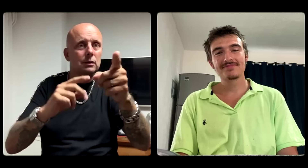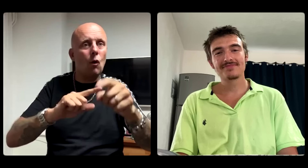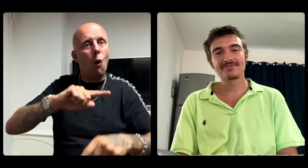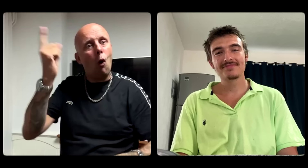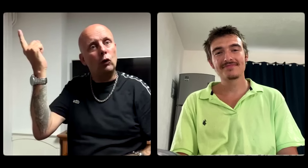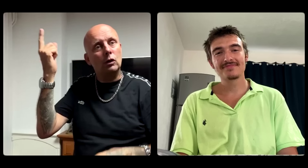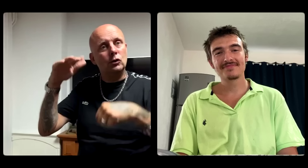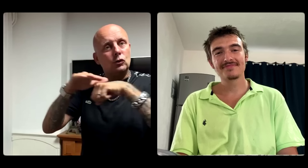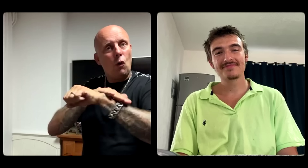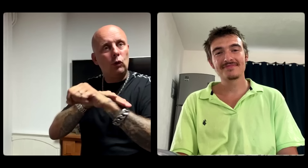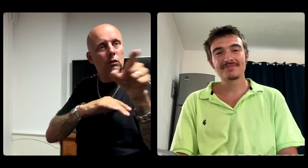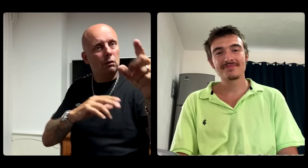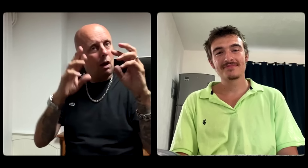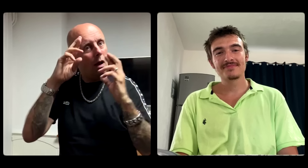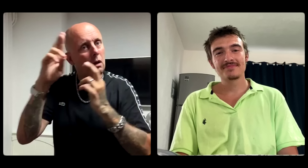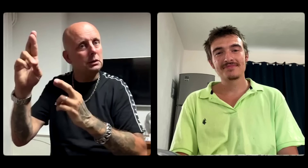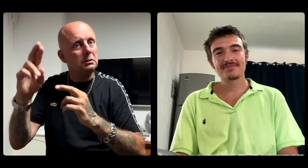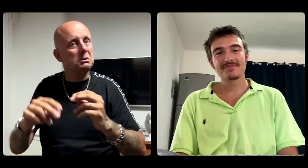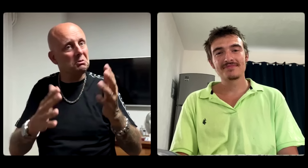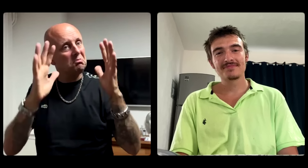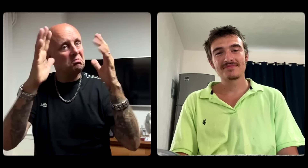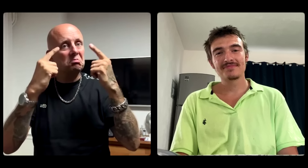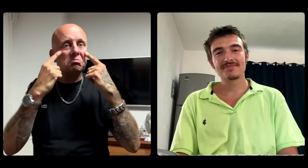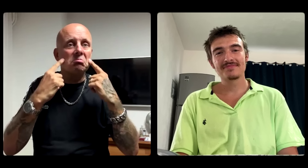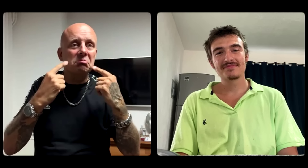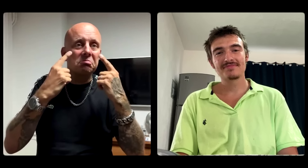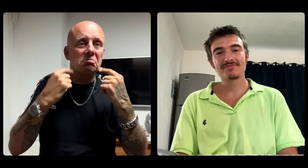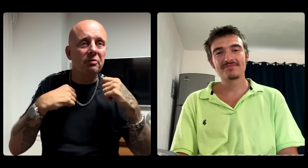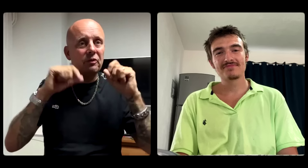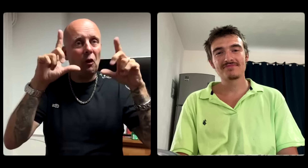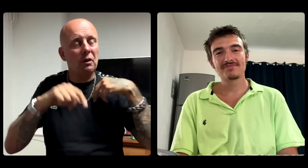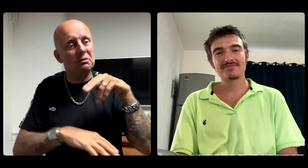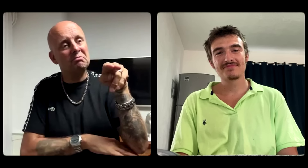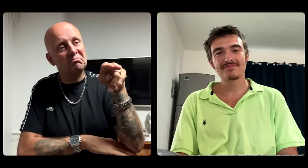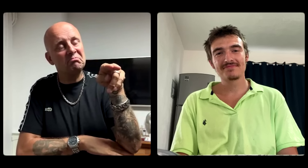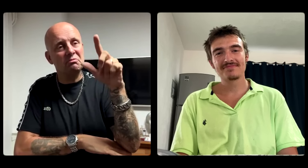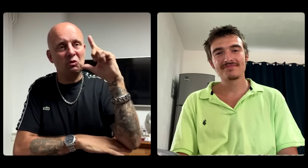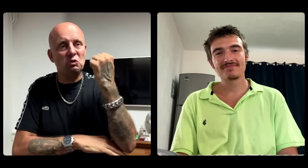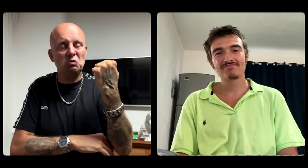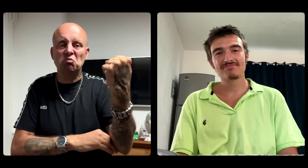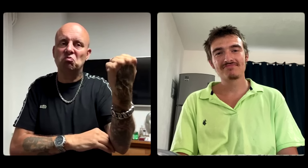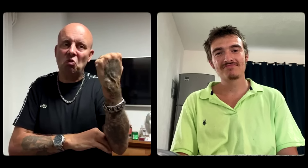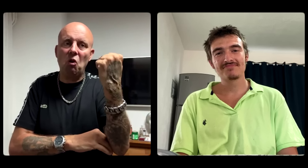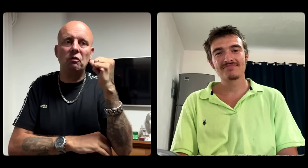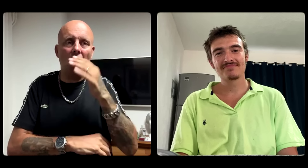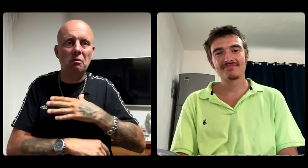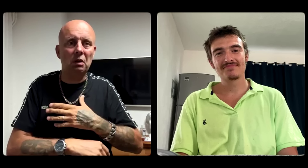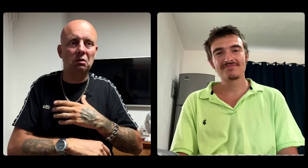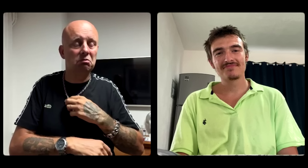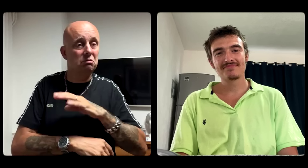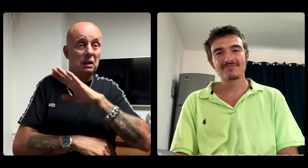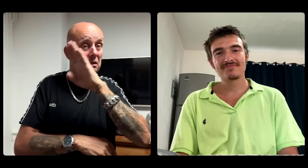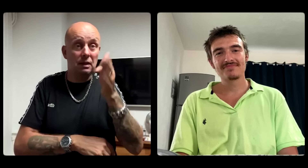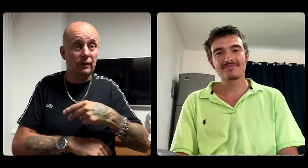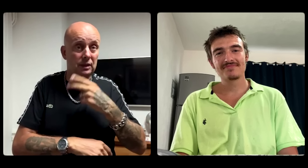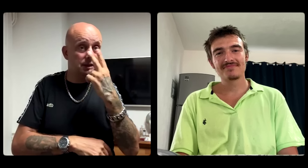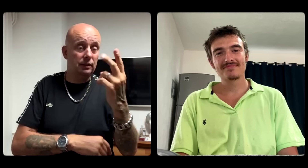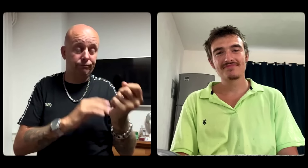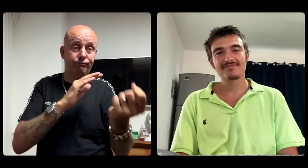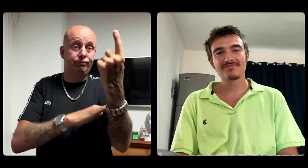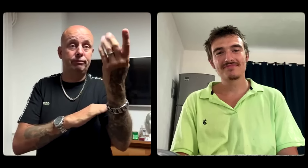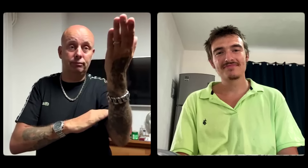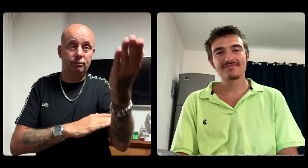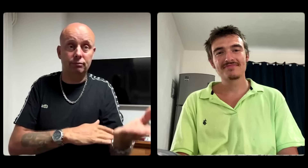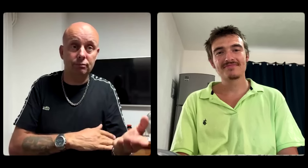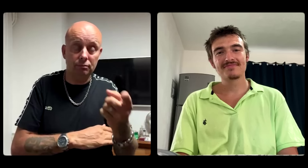En ik kan het sowieso niet. En ik moet sowieso eerst je zaakje hebben gezien, zodat ik me mentaal kan voorbereiden. En dan kan ik het de volgende keer doen. Maar